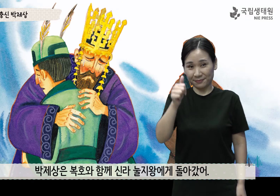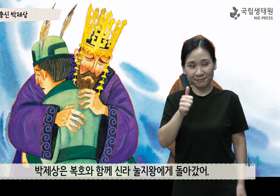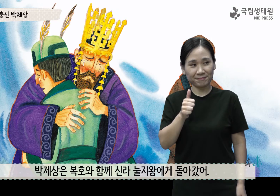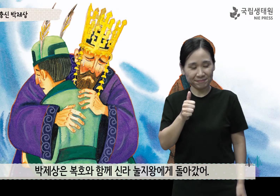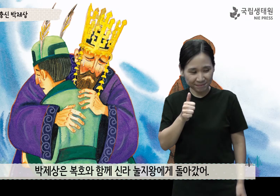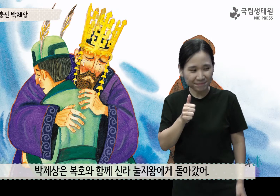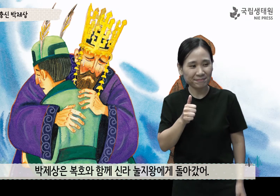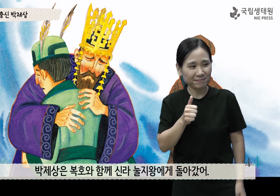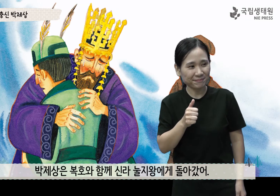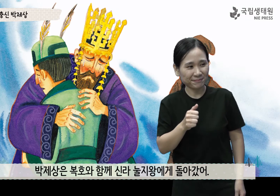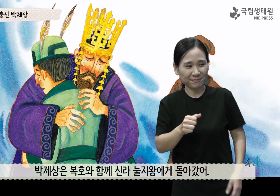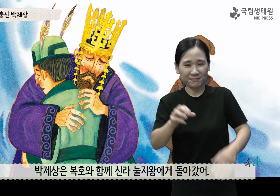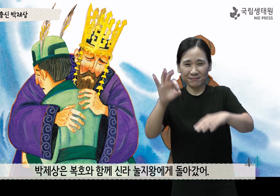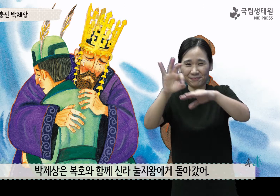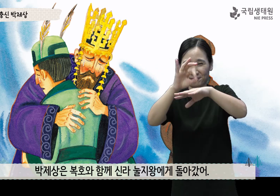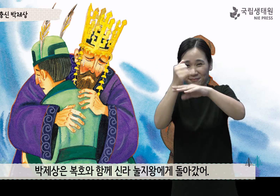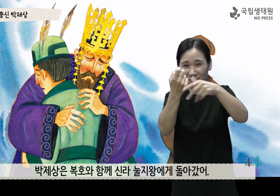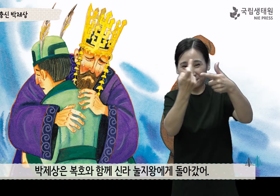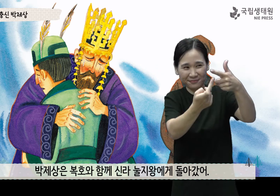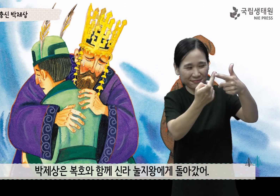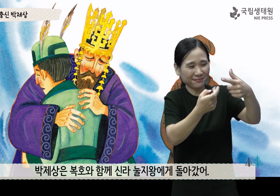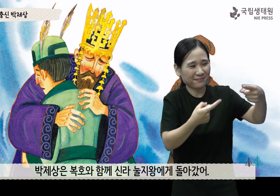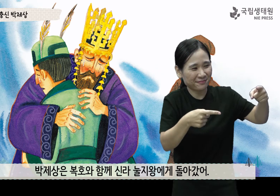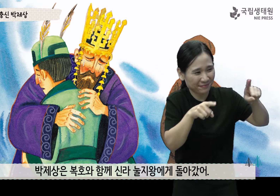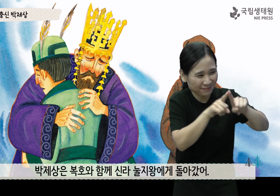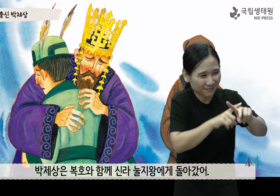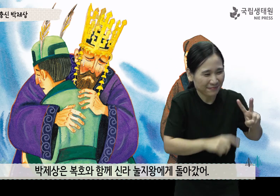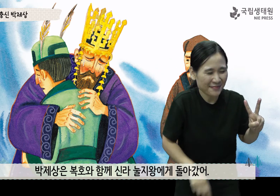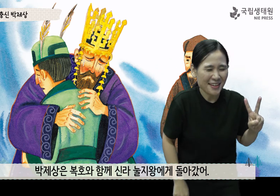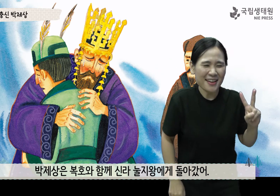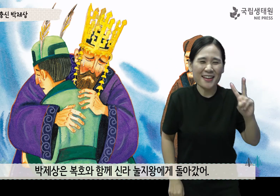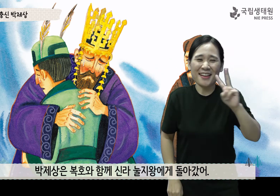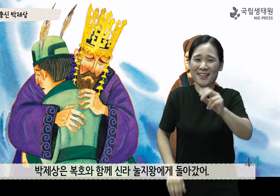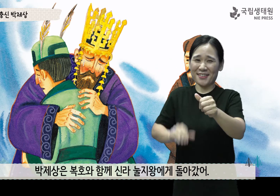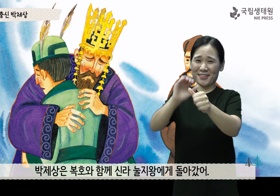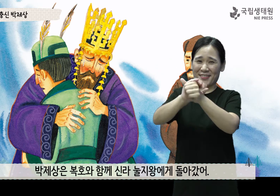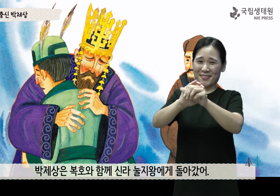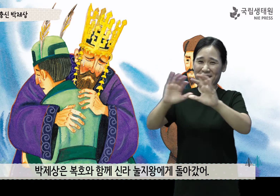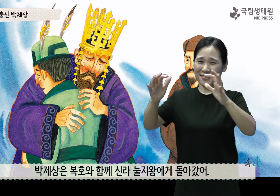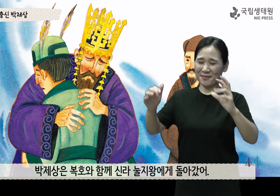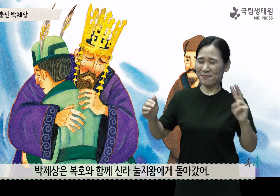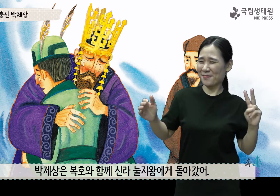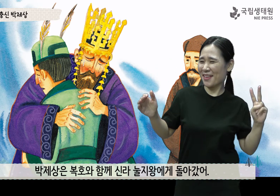박재상은 복호와 함께 신라 놀지왕에게 돌아갔어.